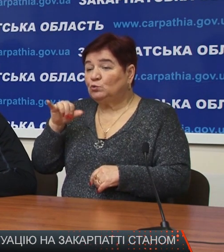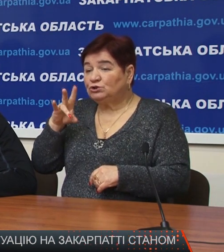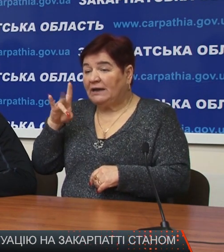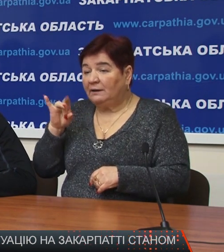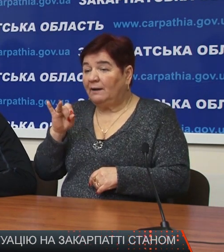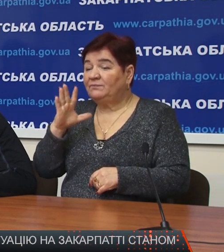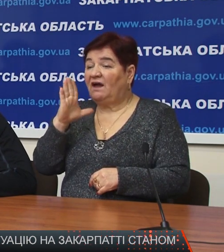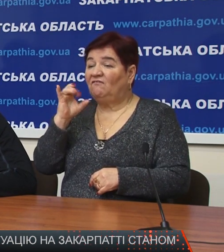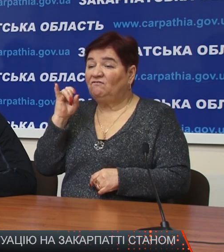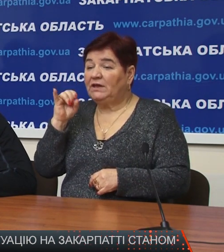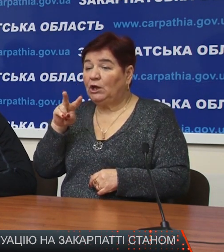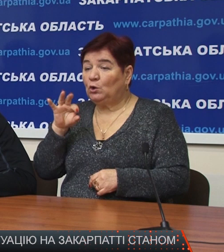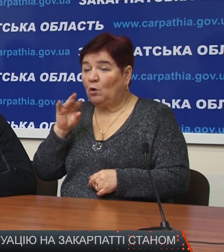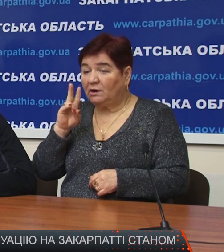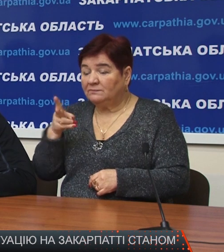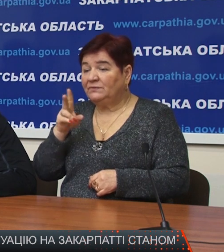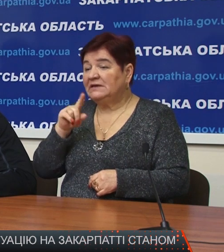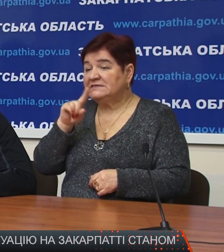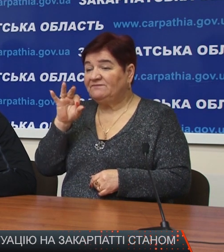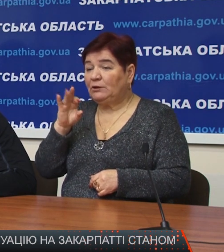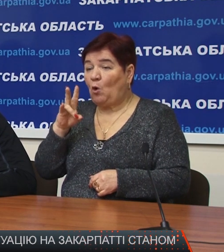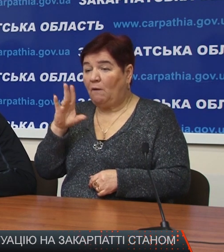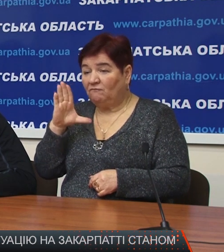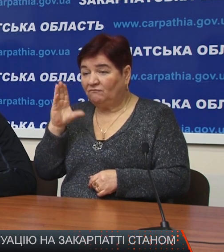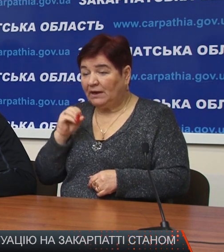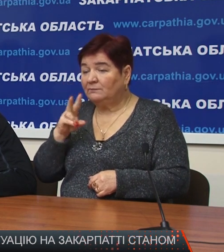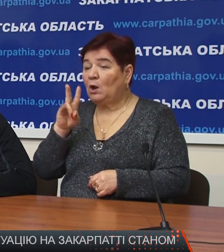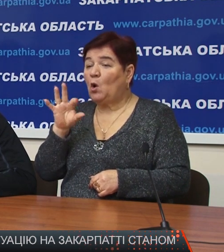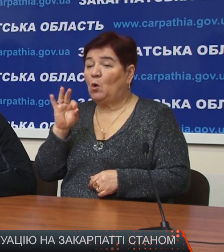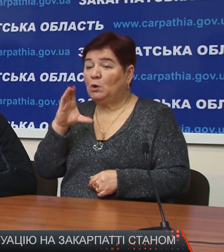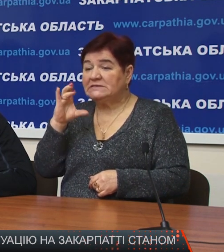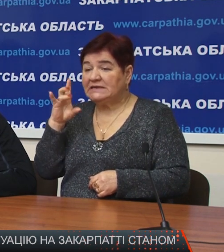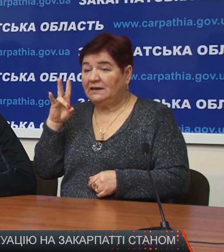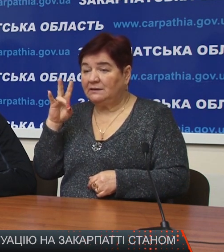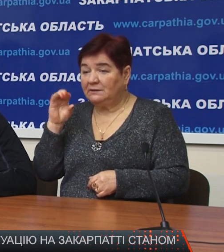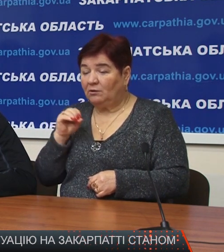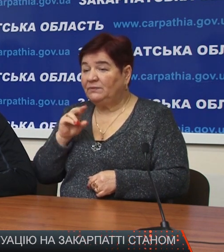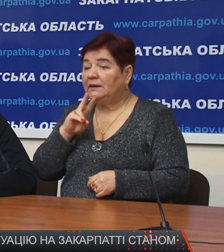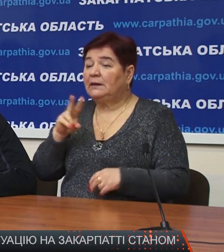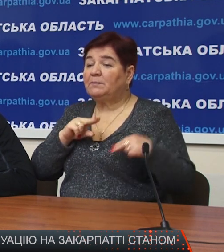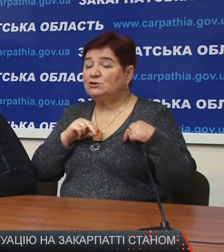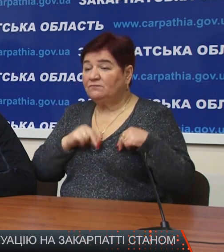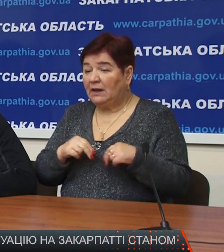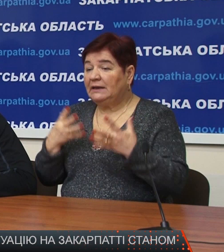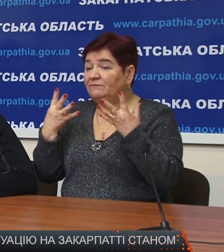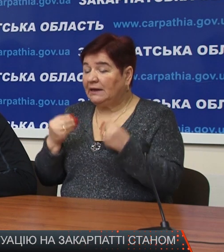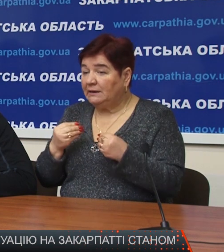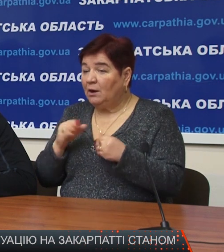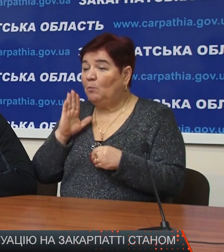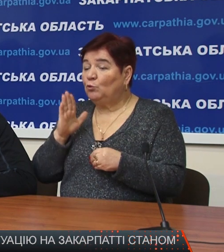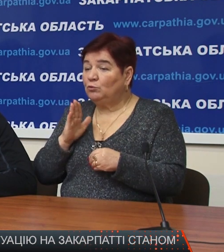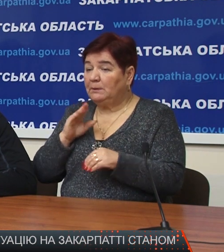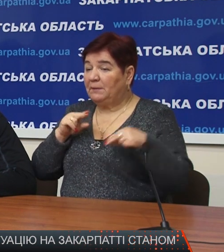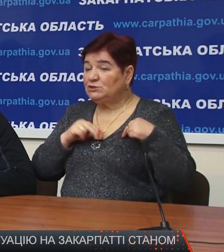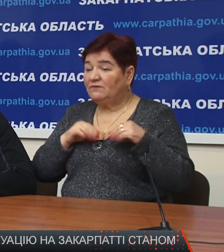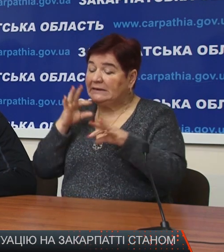Вілок, митний пост Дзвінкове і митний пост Косино, які працювали тільки в день, сьогодні прийнято рішення, будуть працювати